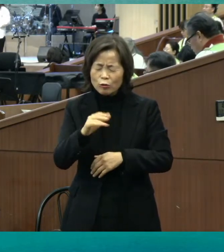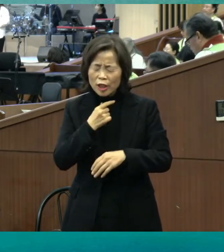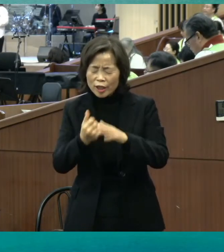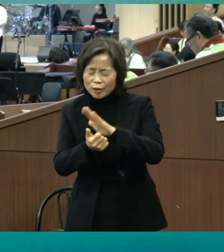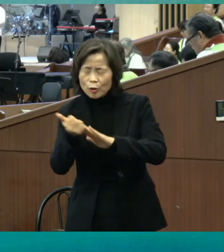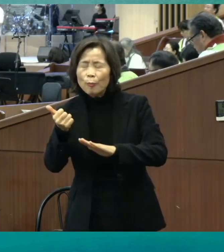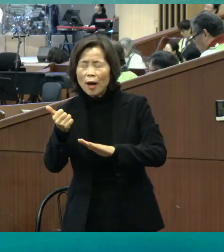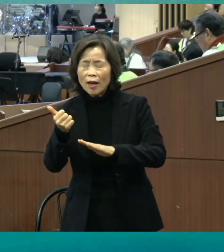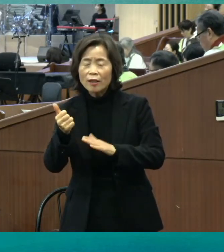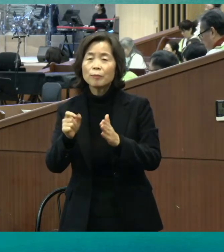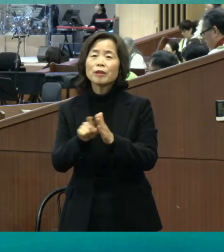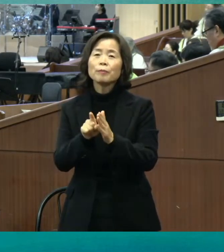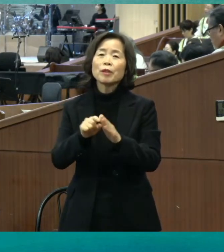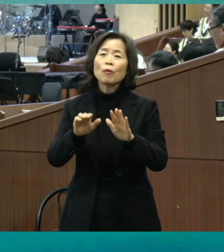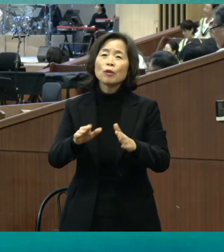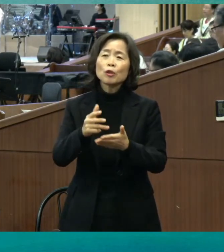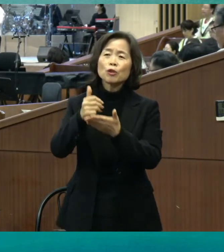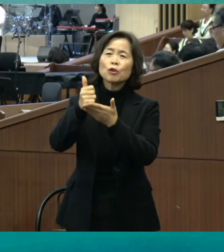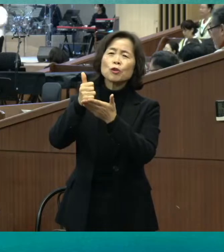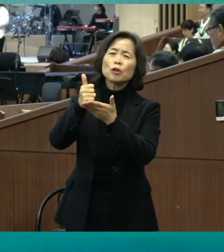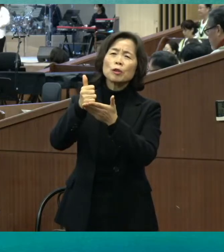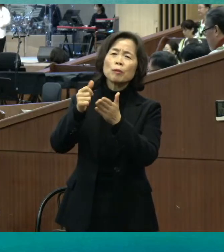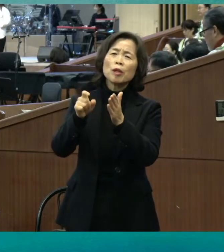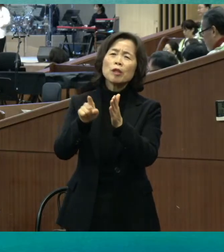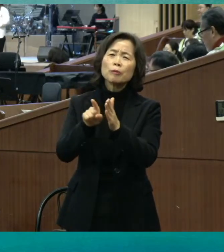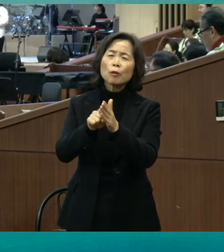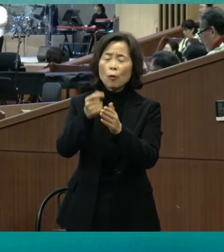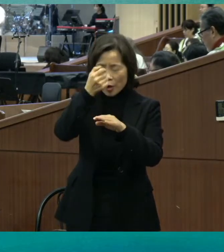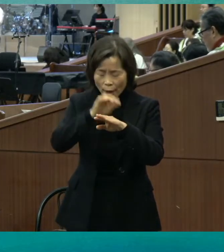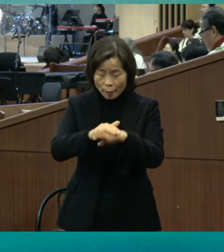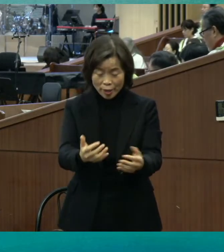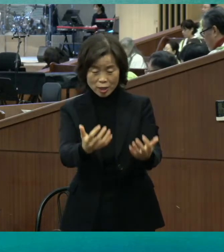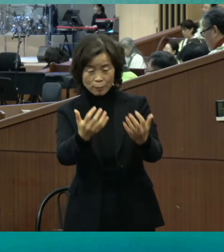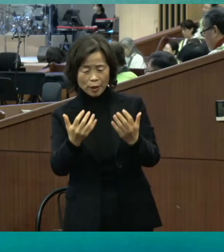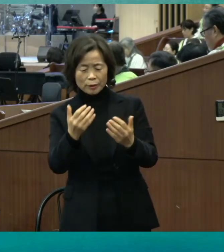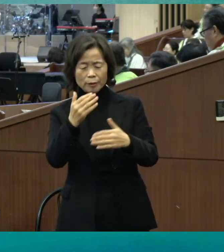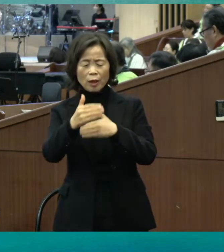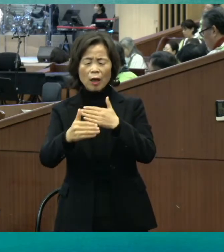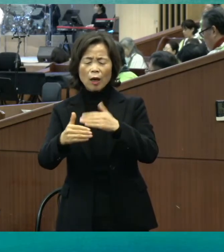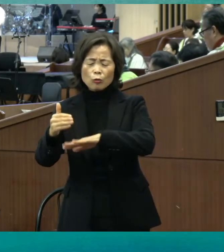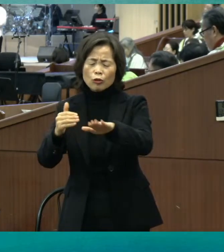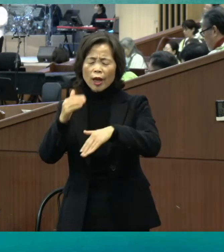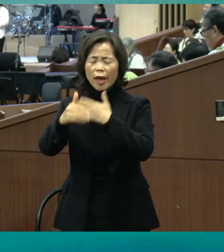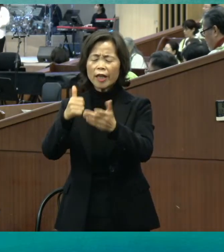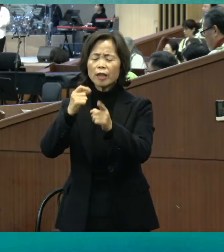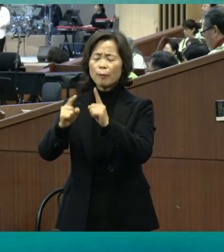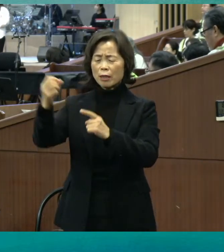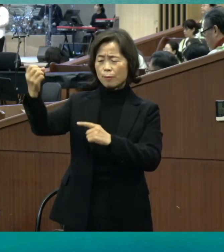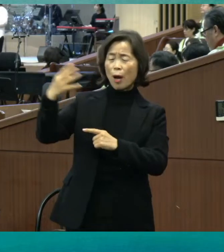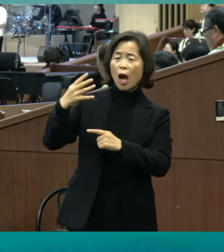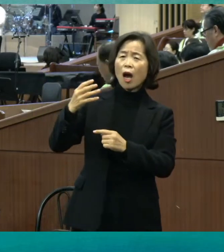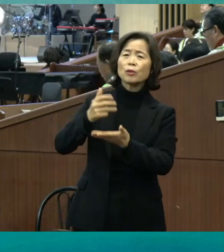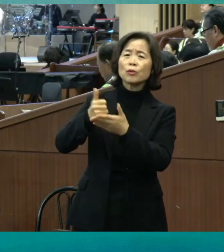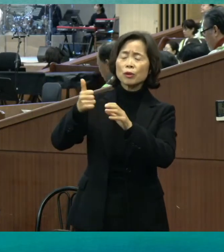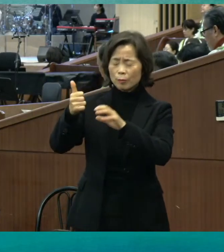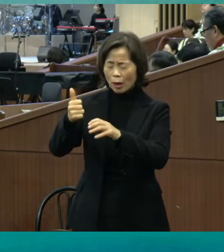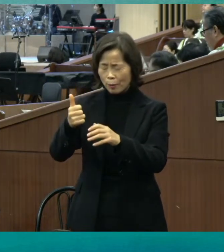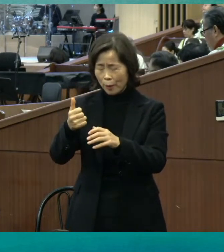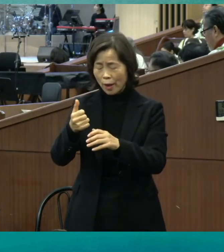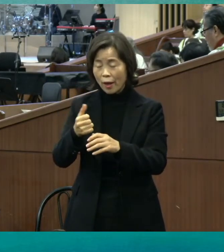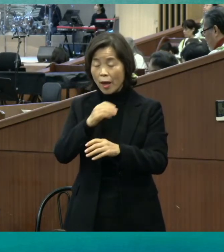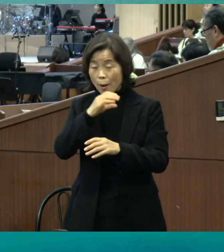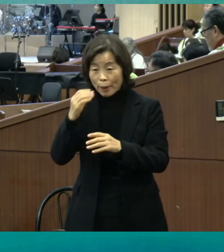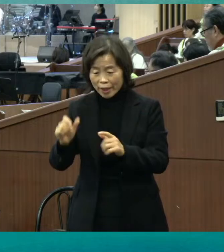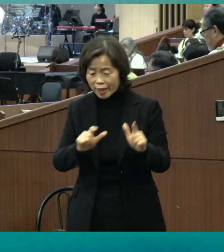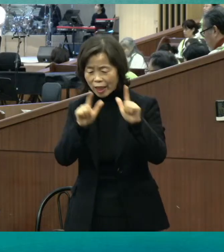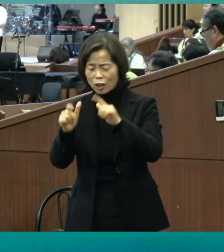믿습니다 오늘도 그 주님을 믿고 이 자리에 나왔사오니 한 말씀 허락하여 주셔서 오늘도 주님 앞에 경건히 살아갈 수 있는